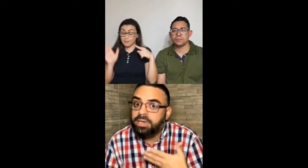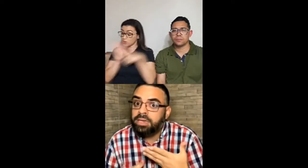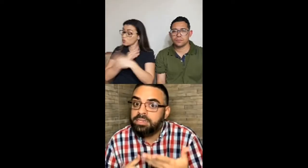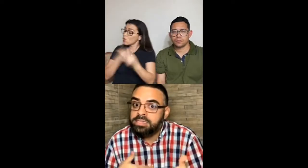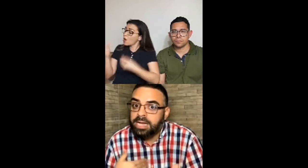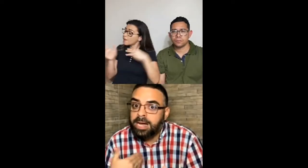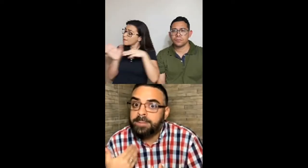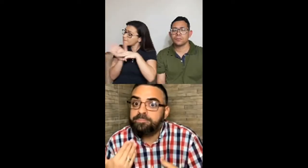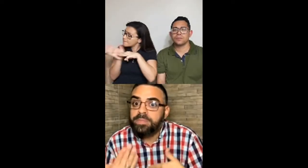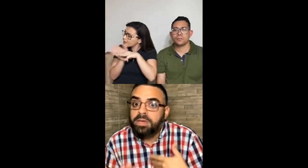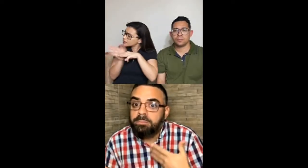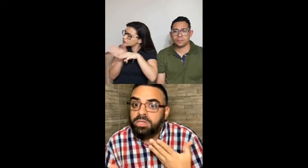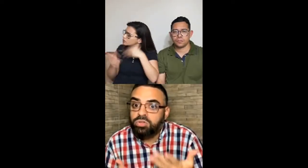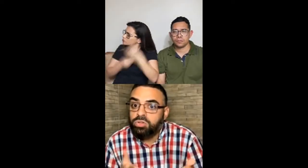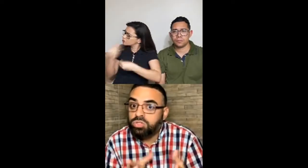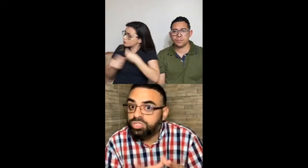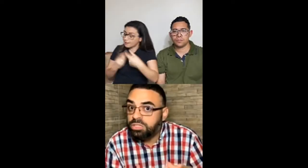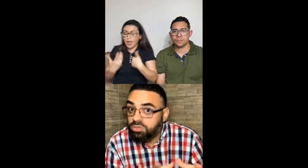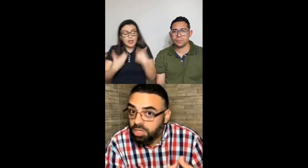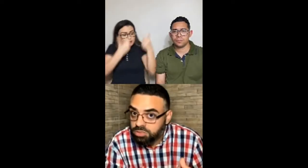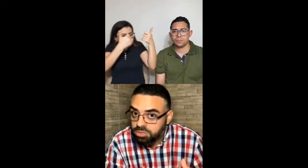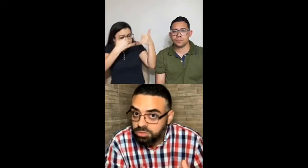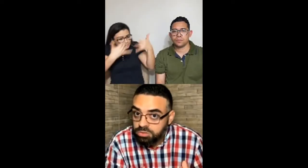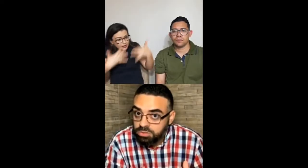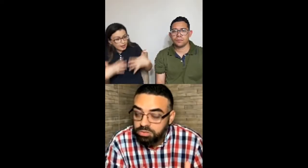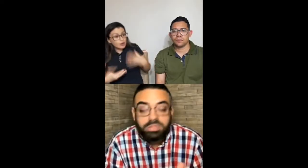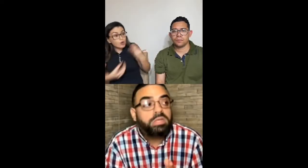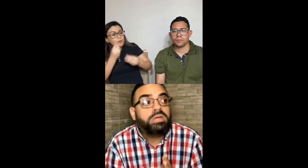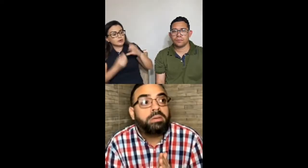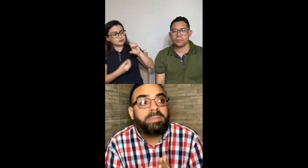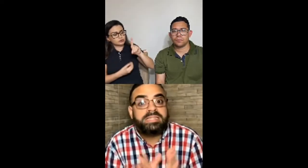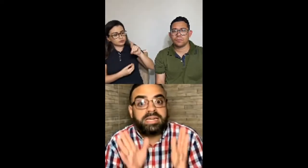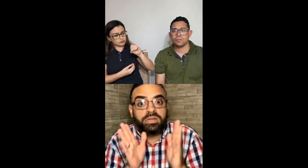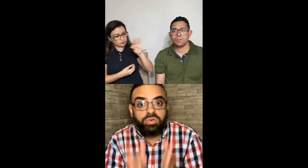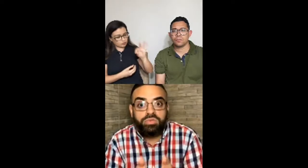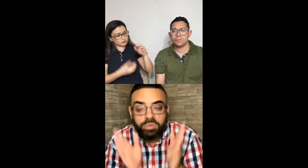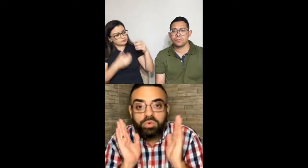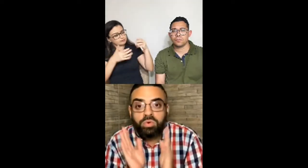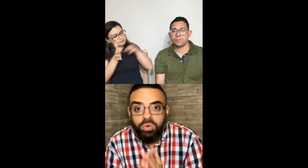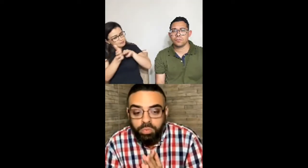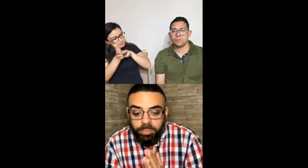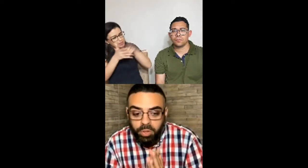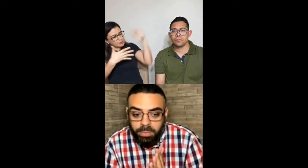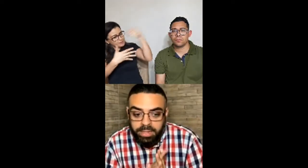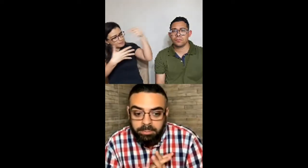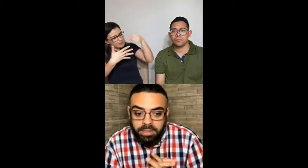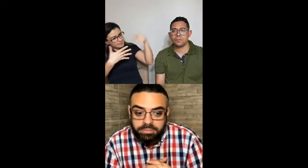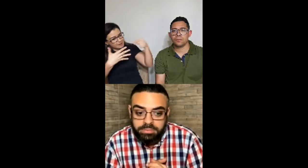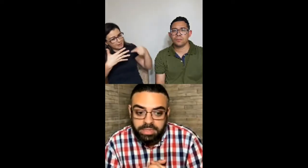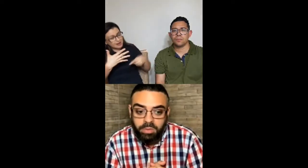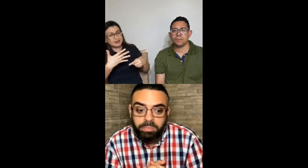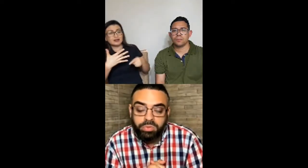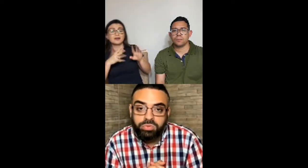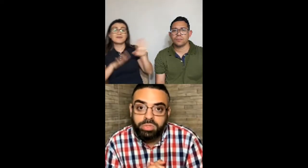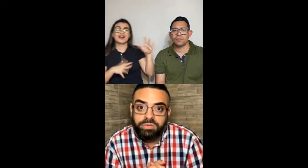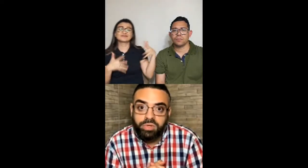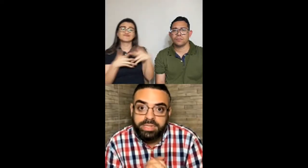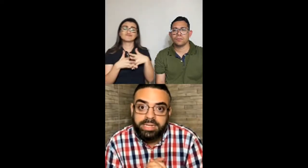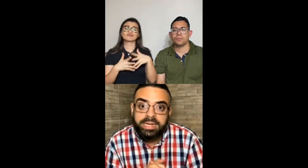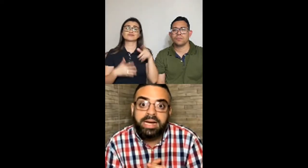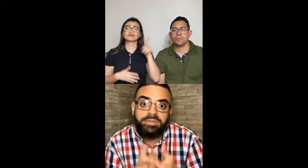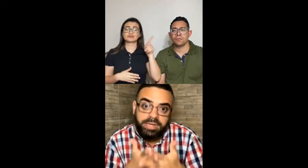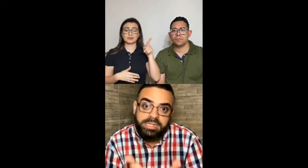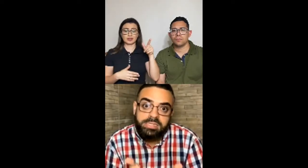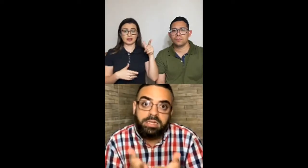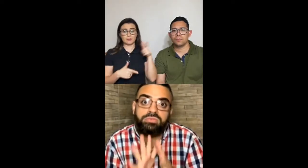peraí, como é que é essa metodologia que você trabalha? Aí eu comecei a participar da metodologia do DOT.